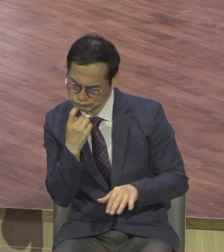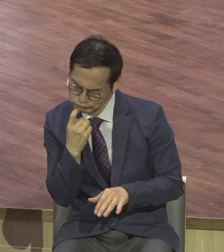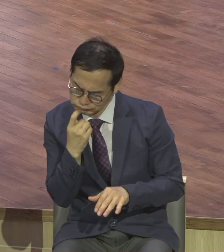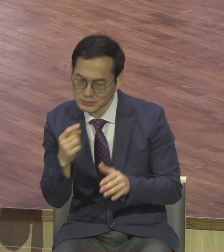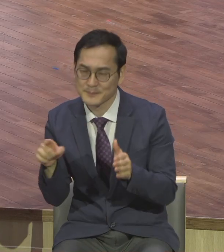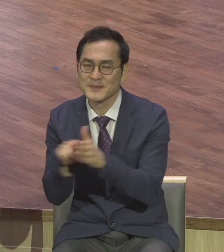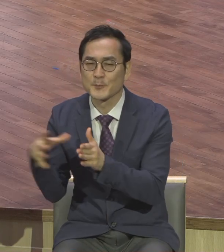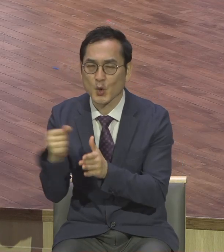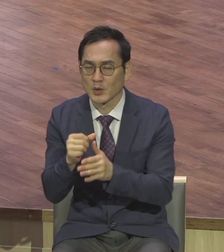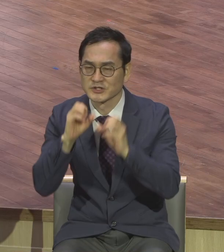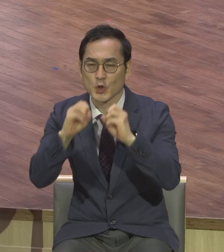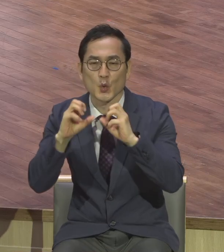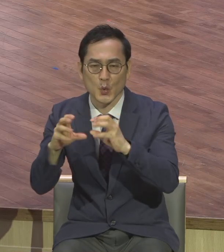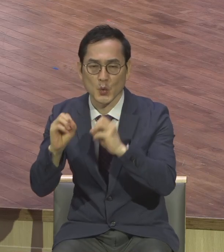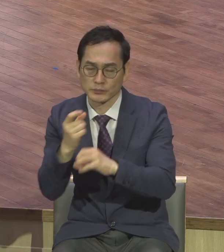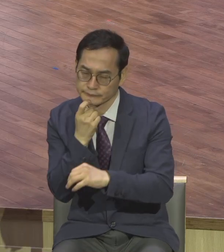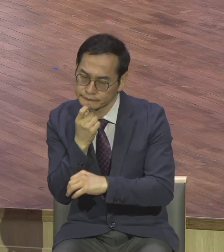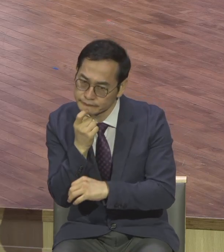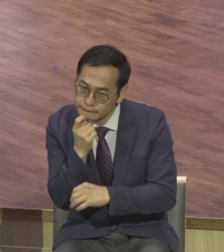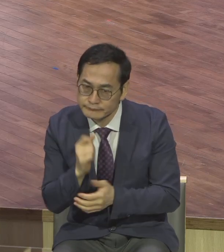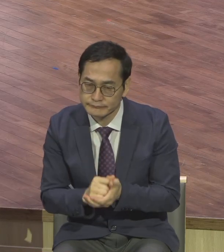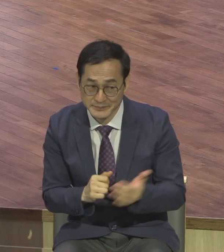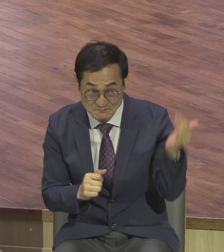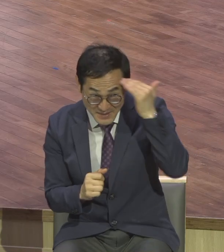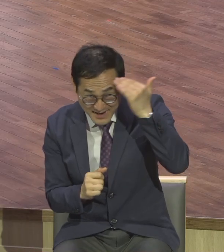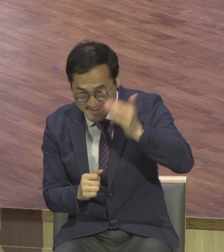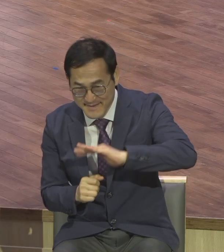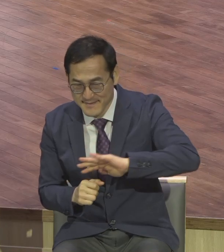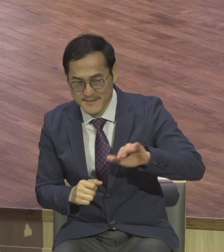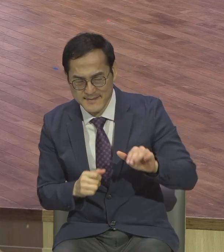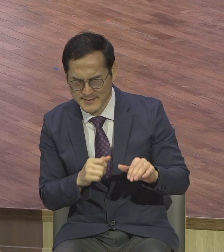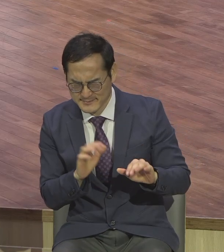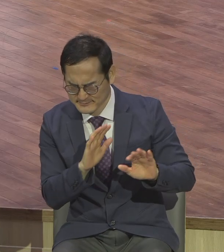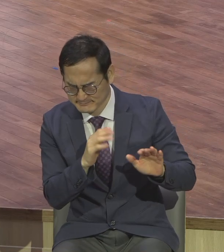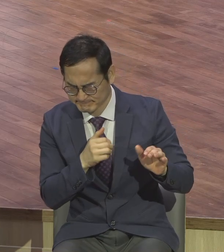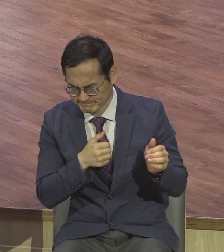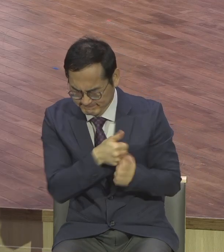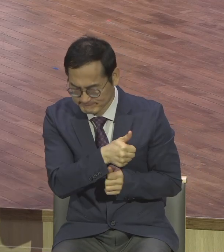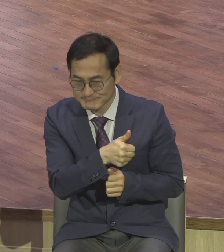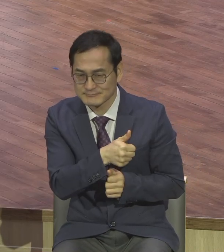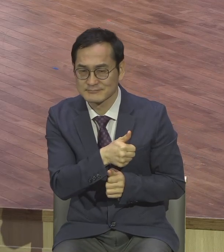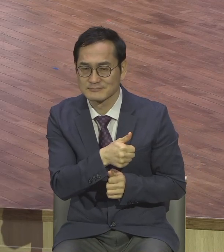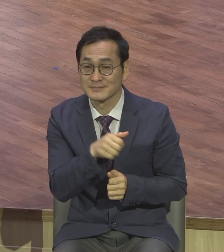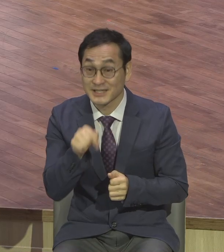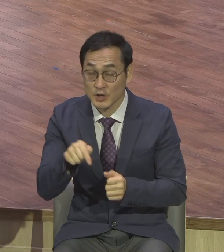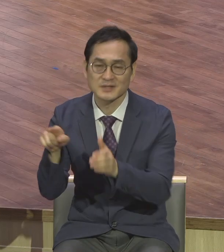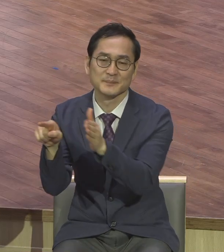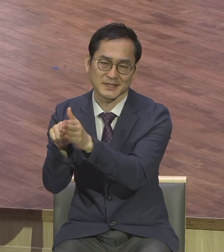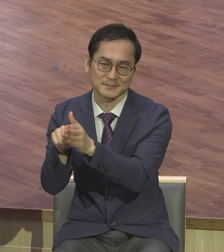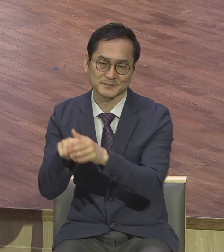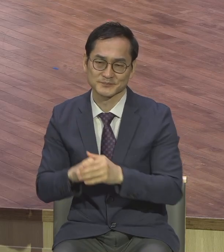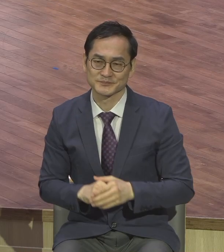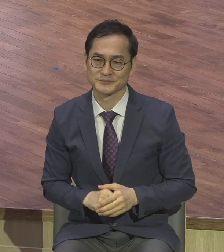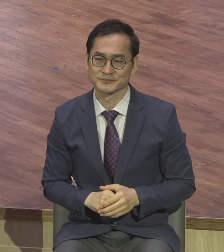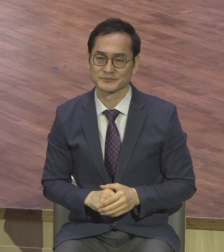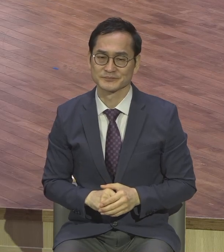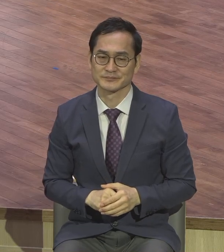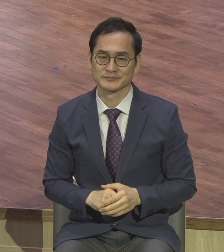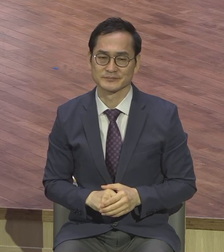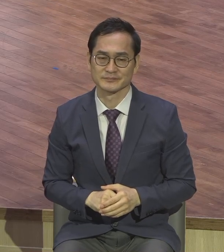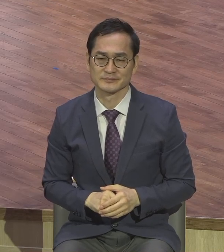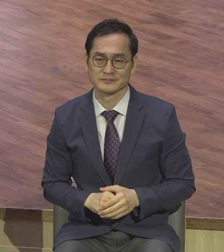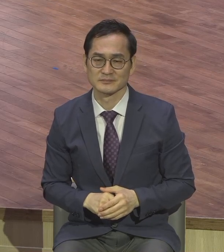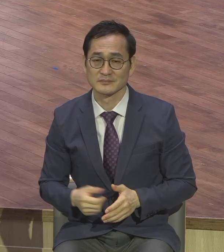믿음입니다. 믿음은 하나님의 절대 주권을 믿는 겁니다. 그것이 믿음인데 거의 다 기복에 빠져,